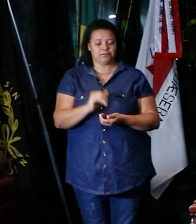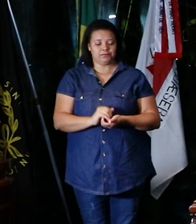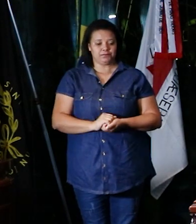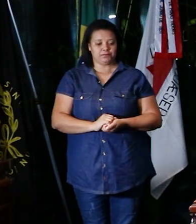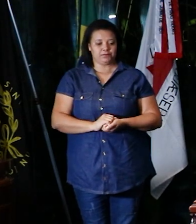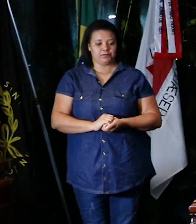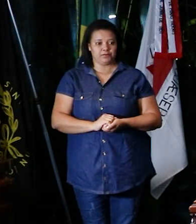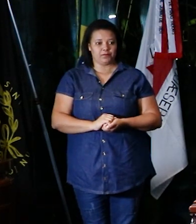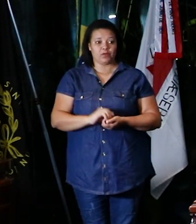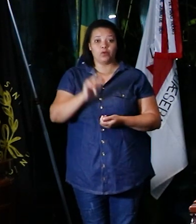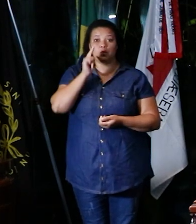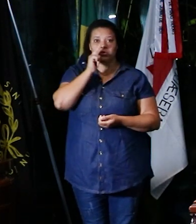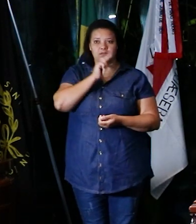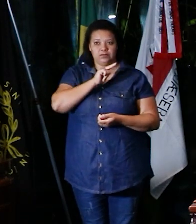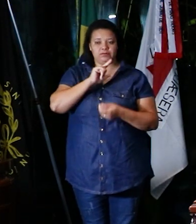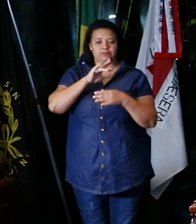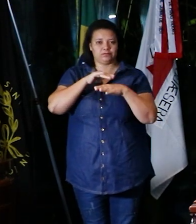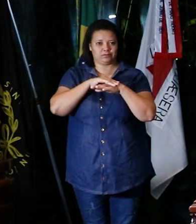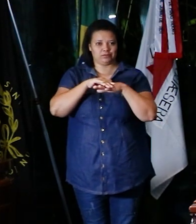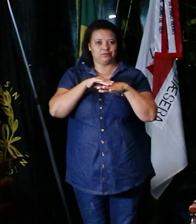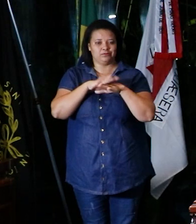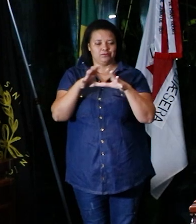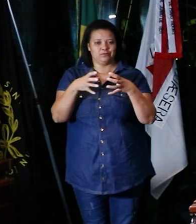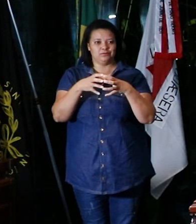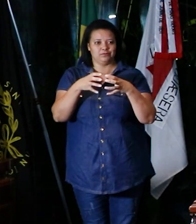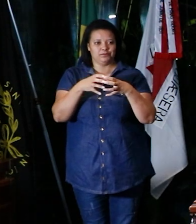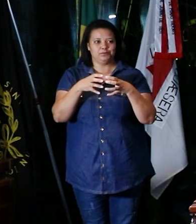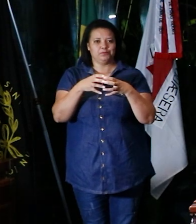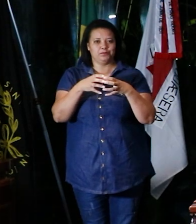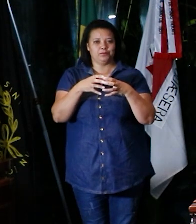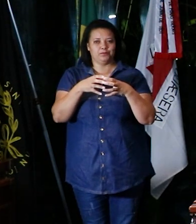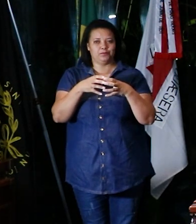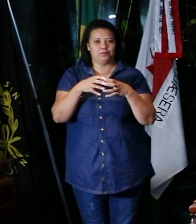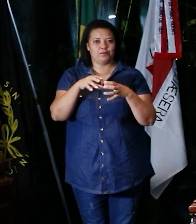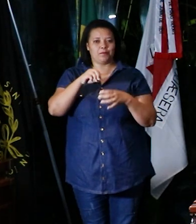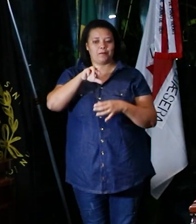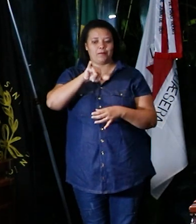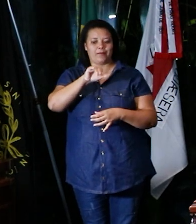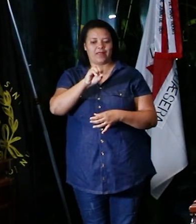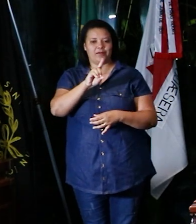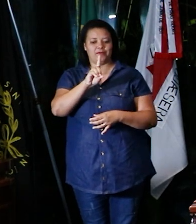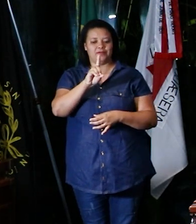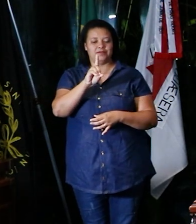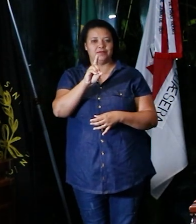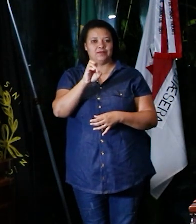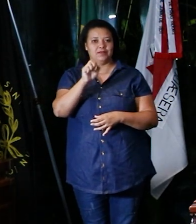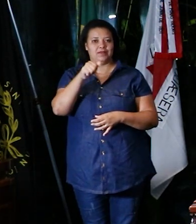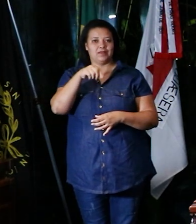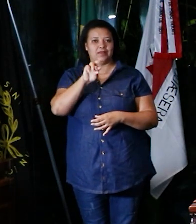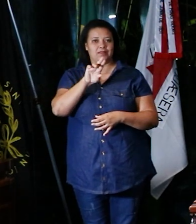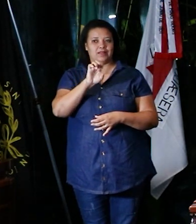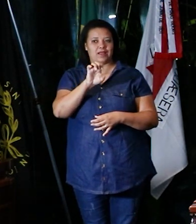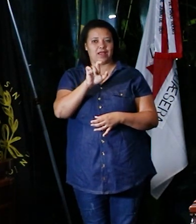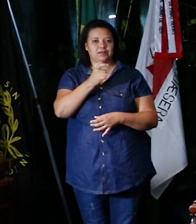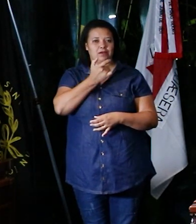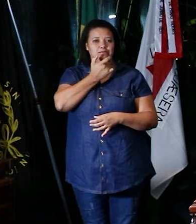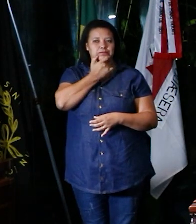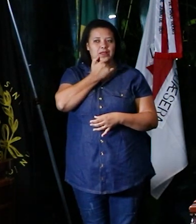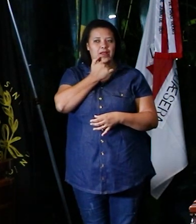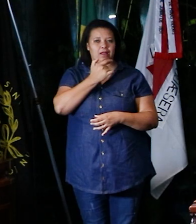e conseguiram falar com o Mário de Andrade. Aí eles ficaram encantados, agradeceram